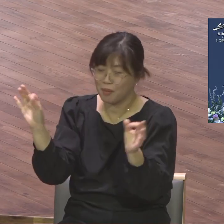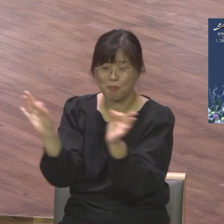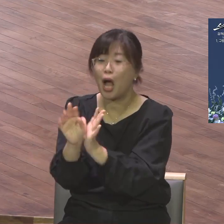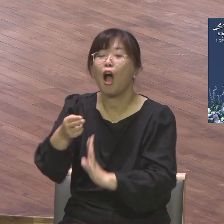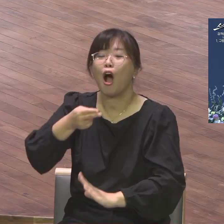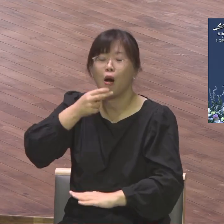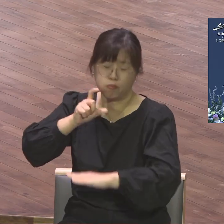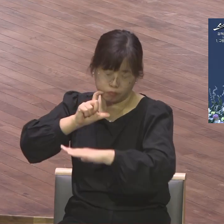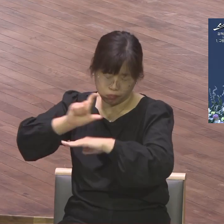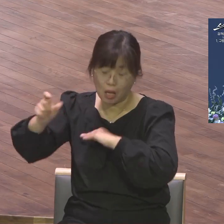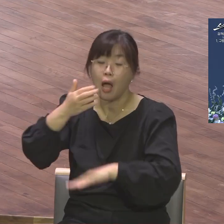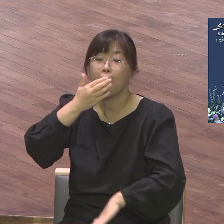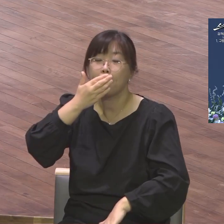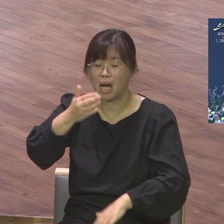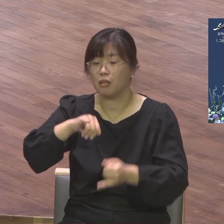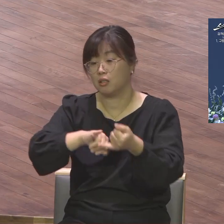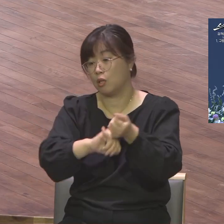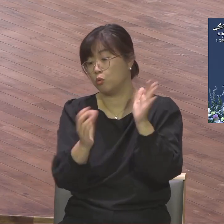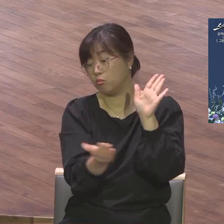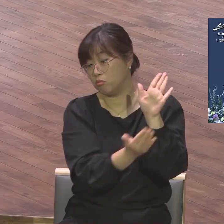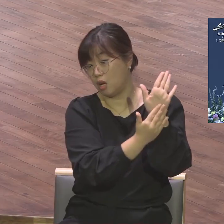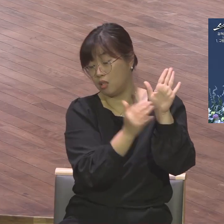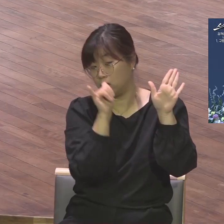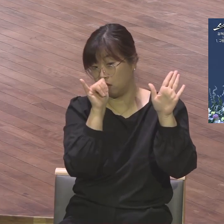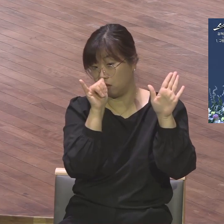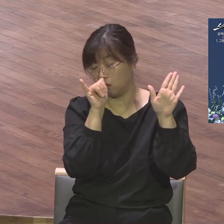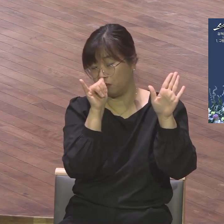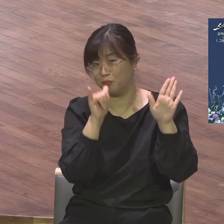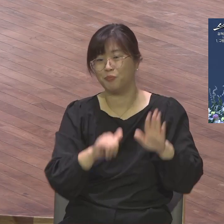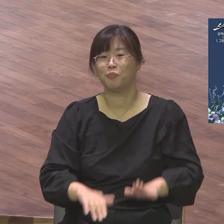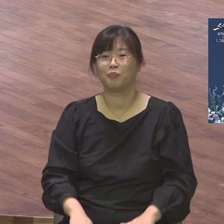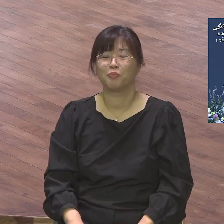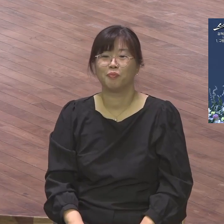다운되고 막 그냥 그런 거 없어요.